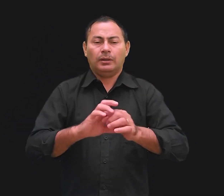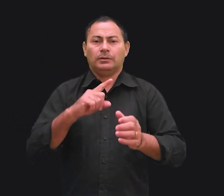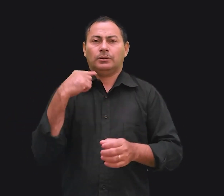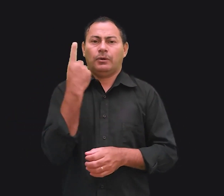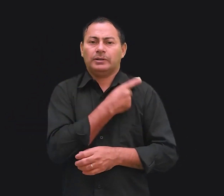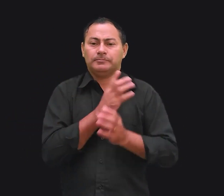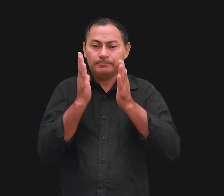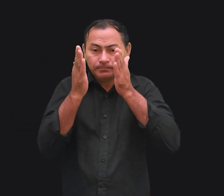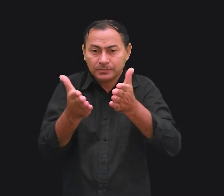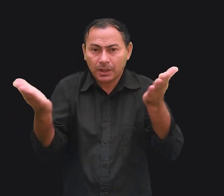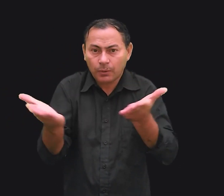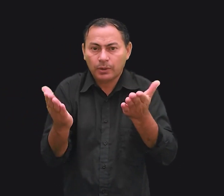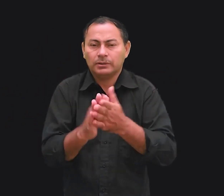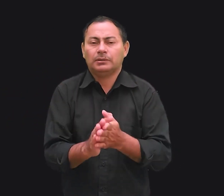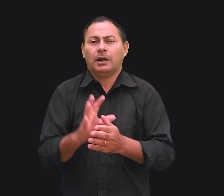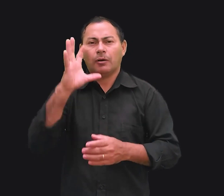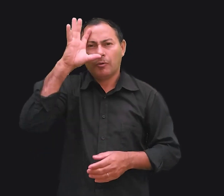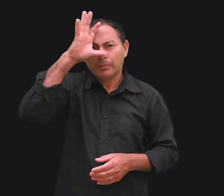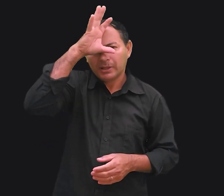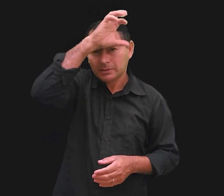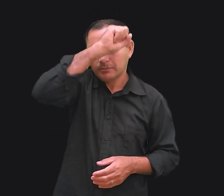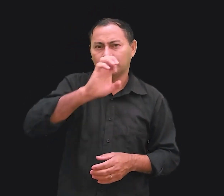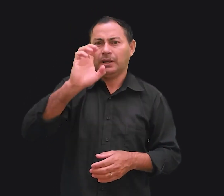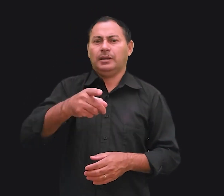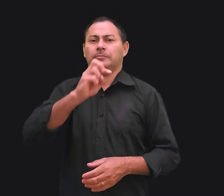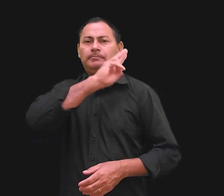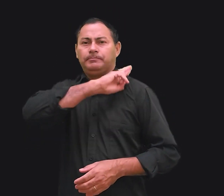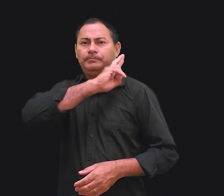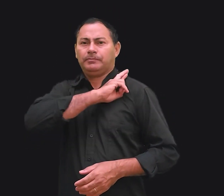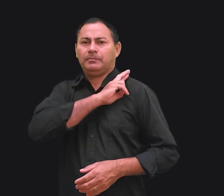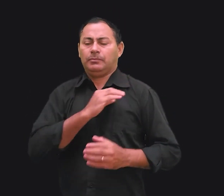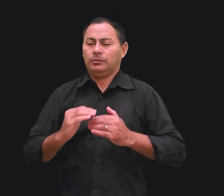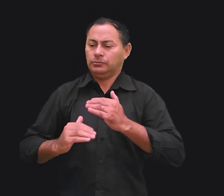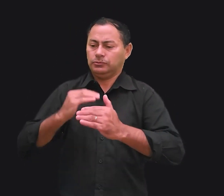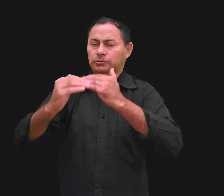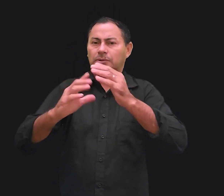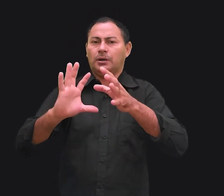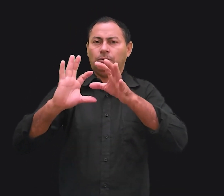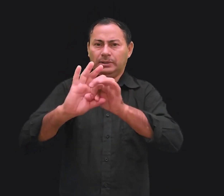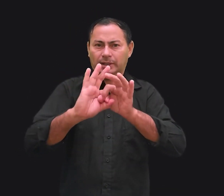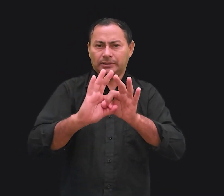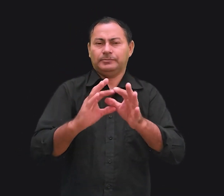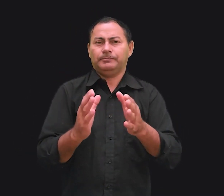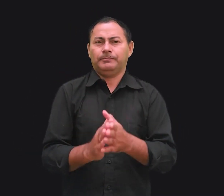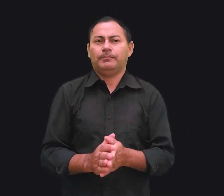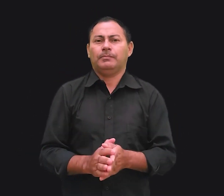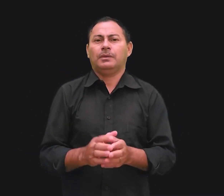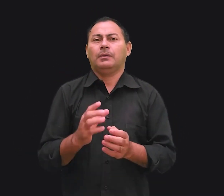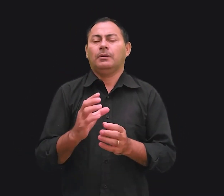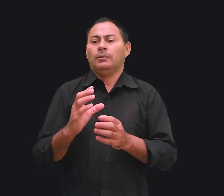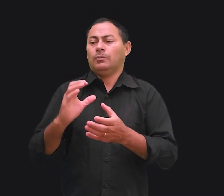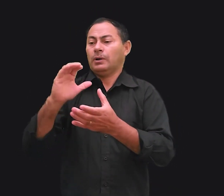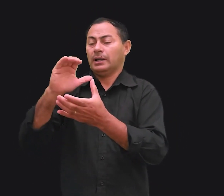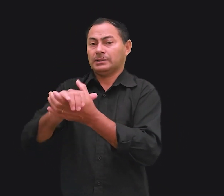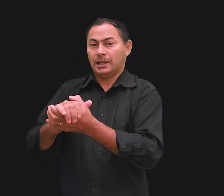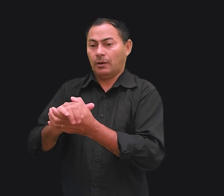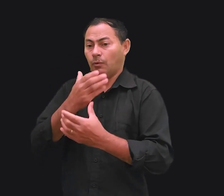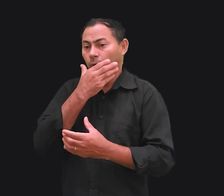elo que estamos concentrando hoje, o da compreensão, é responsável pelo crescimento da unidade. Um cônjuge